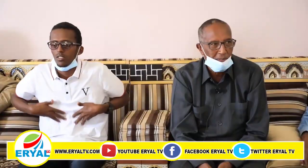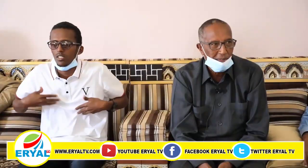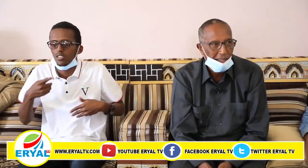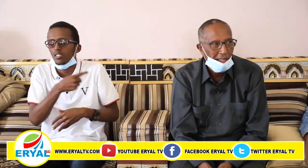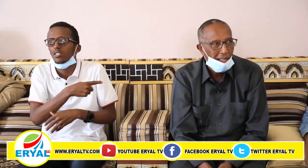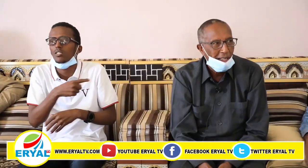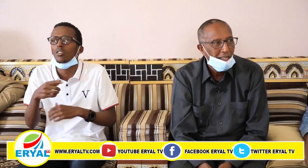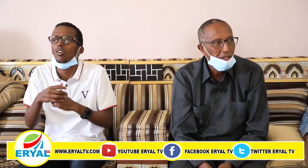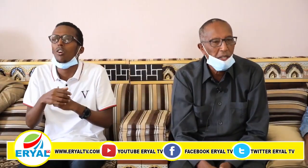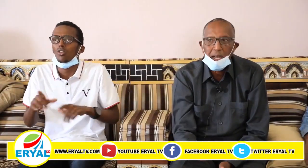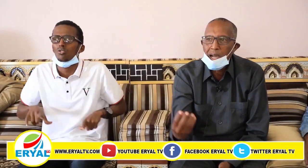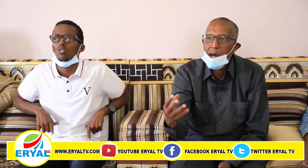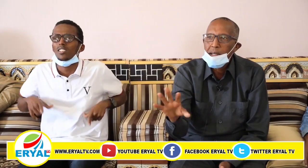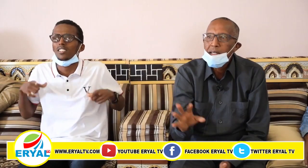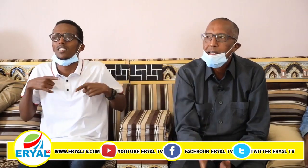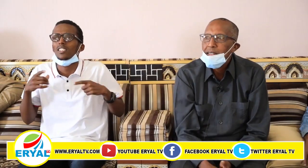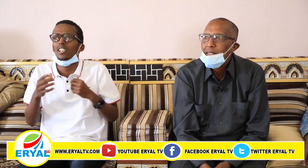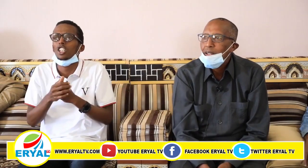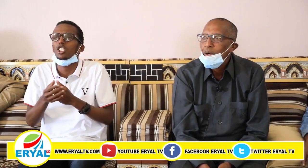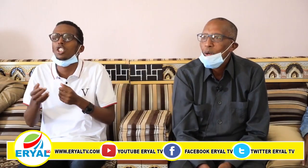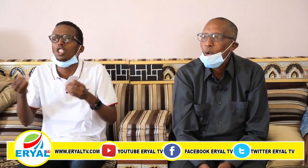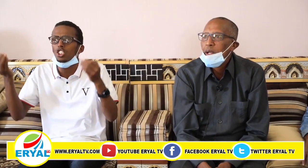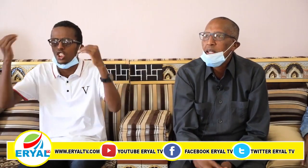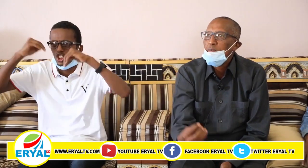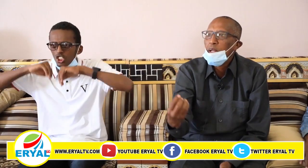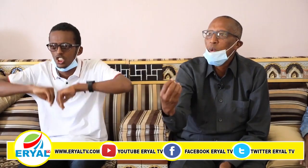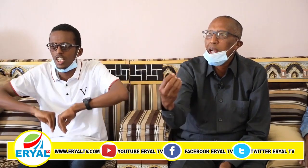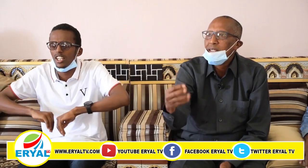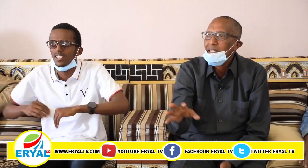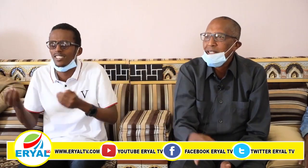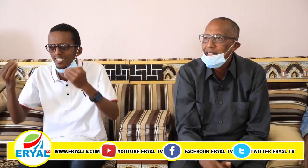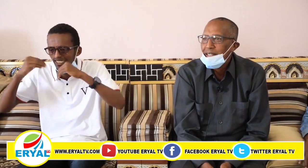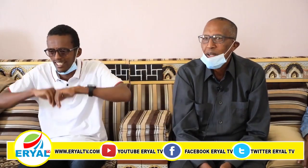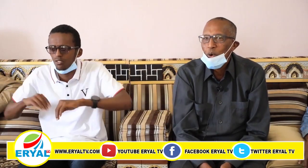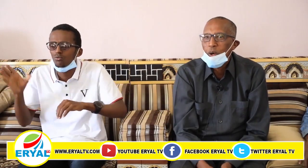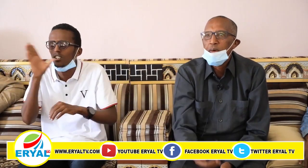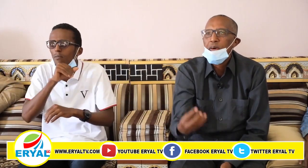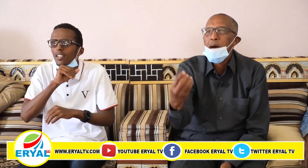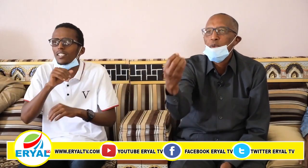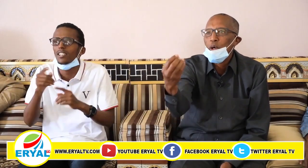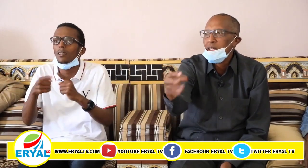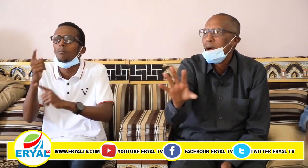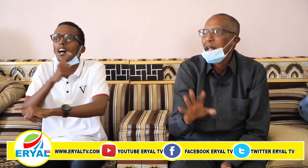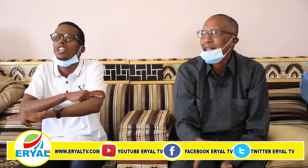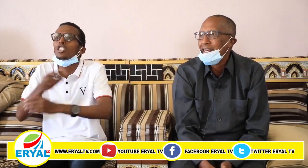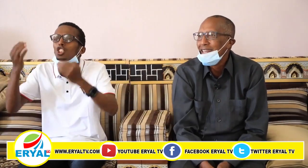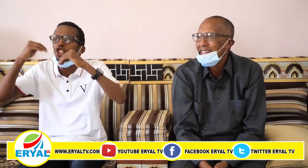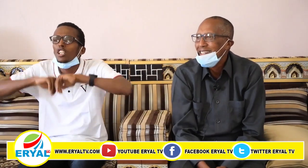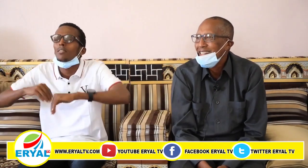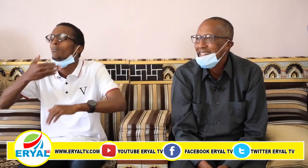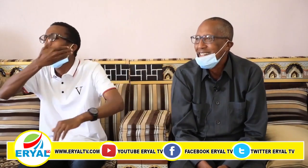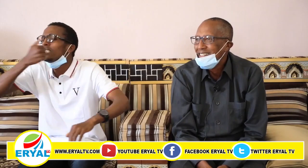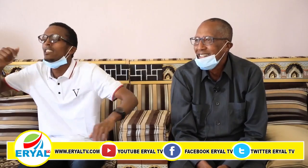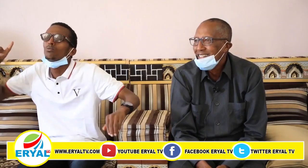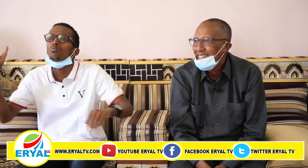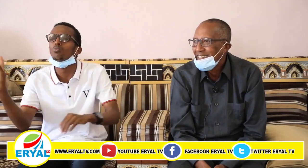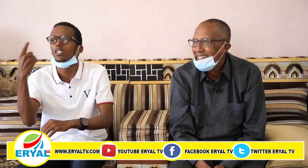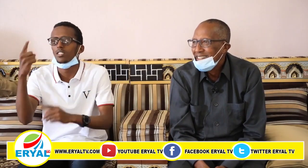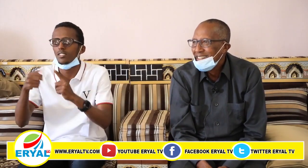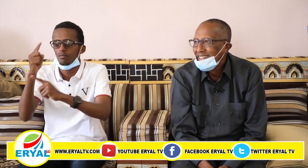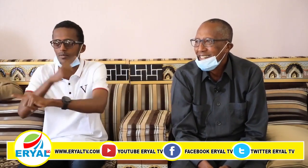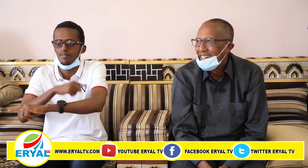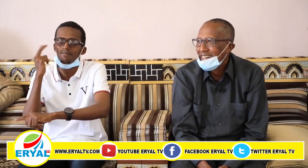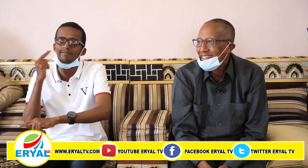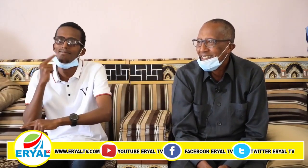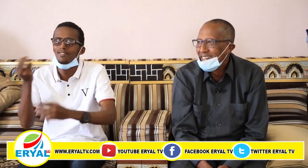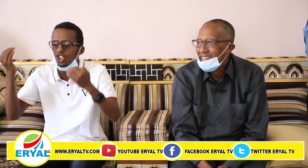dhamaystay shirka gaaban oo ka dhisbiri wanaagsan oo ka faham toosan maan aragday